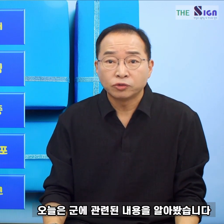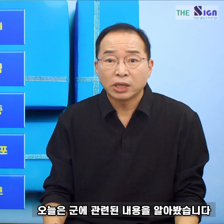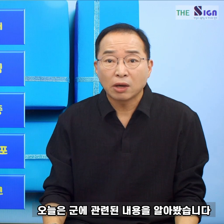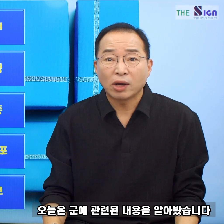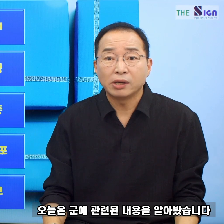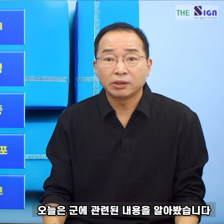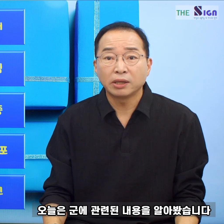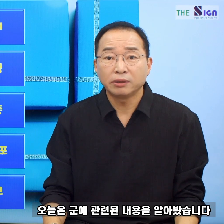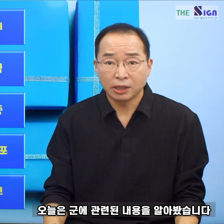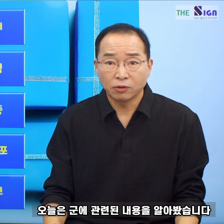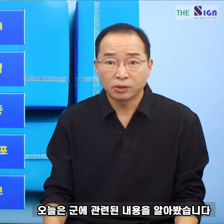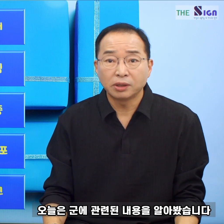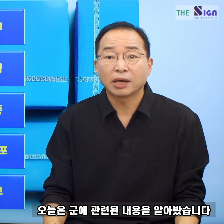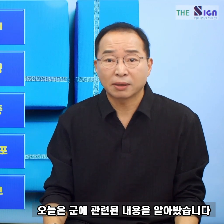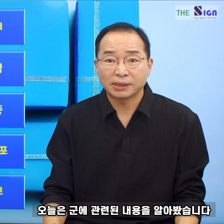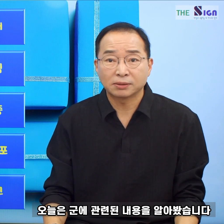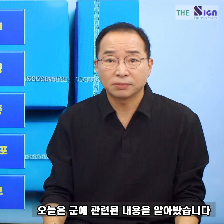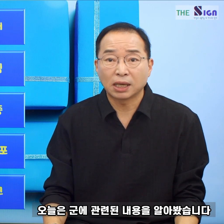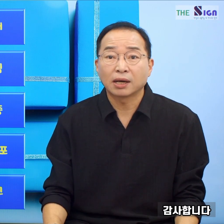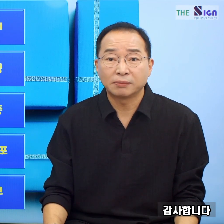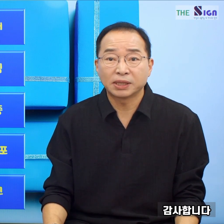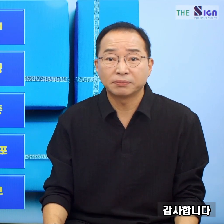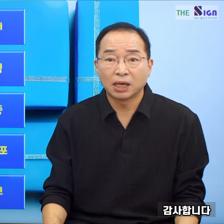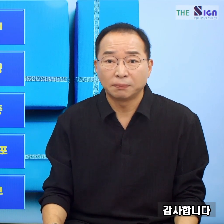군에 관련된 내용을 알아봤습니다. 감사합니다.